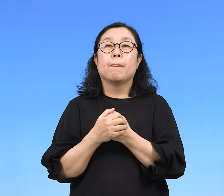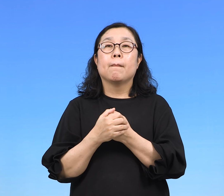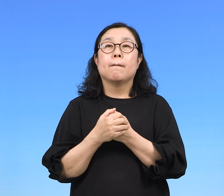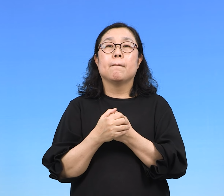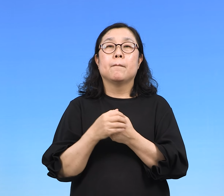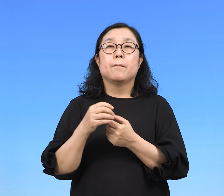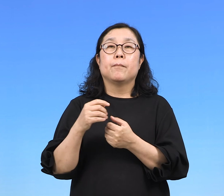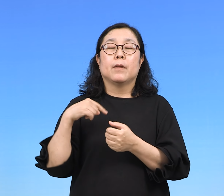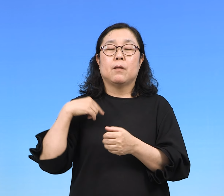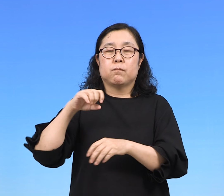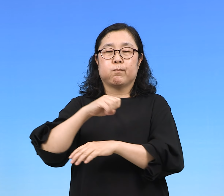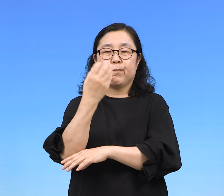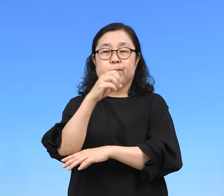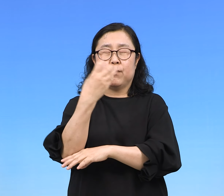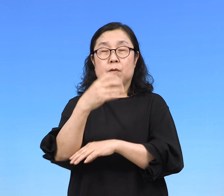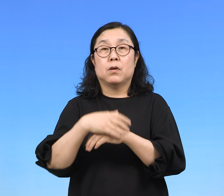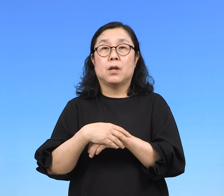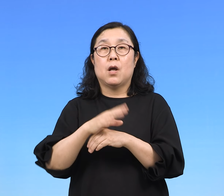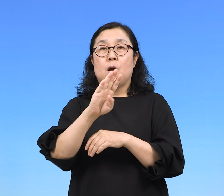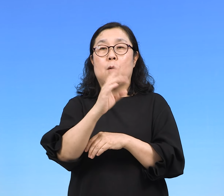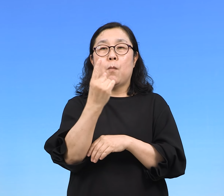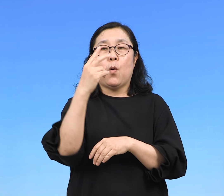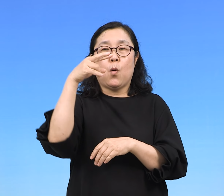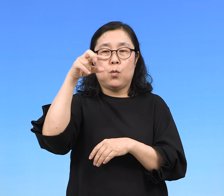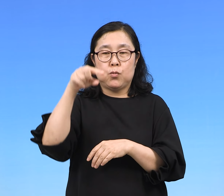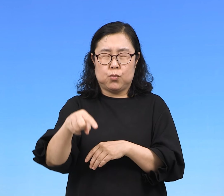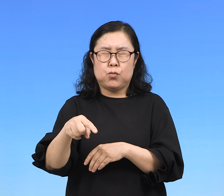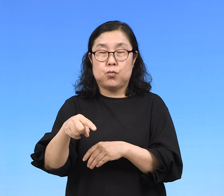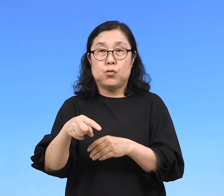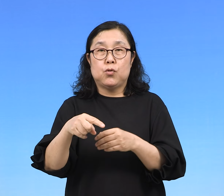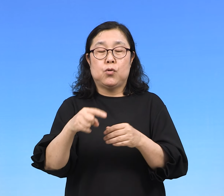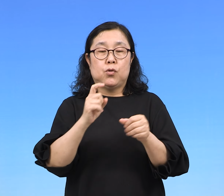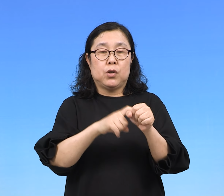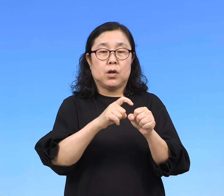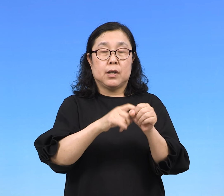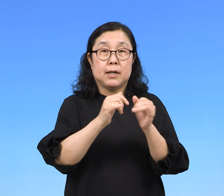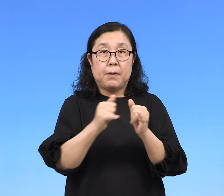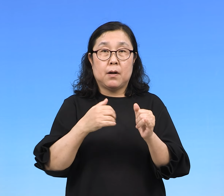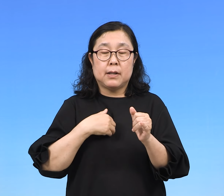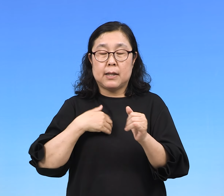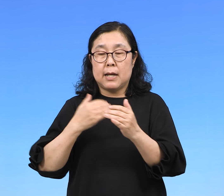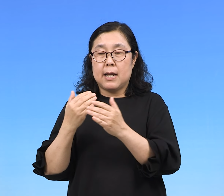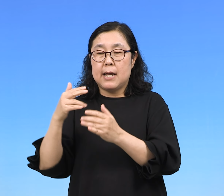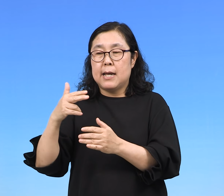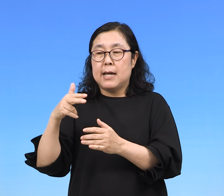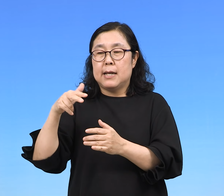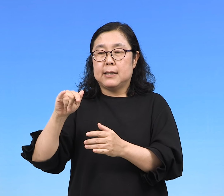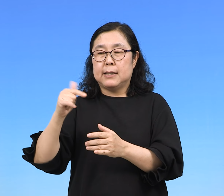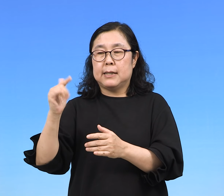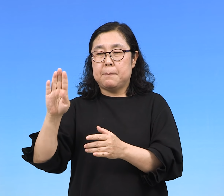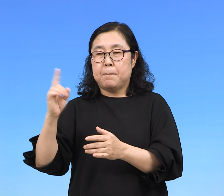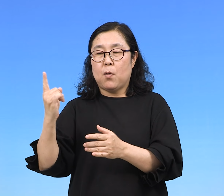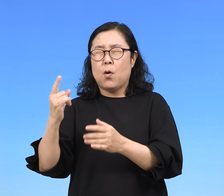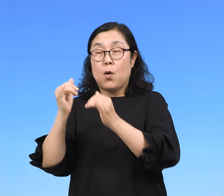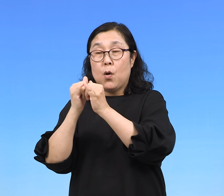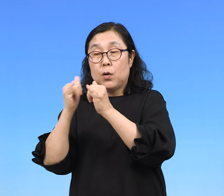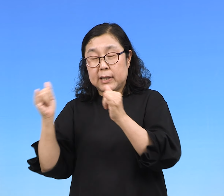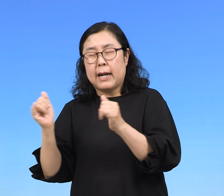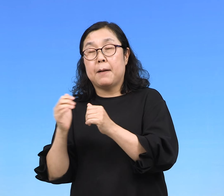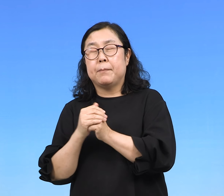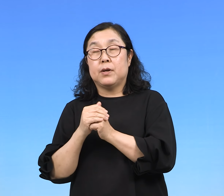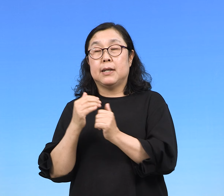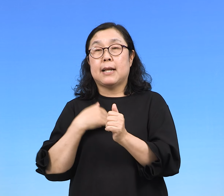이 보수적인 사람이라 그런다고 우리 교회에 진보적인 성향을 가진 분들이 저 때문에 시험 받지 않는다